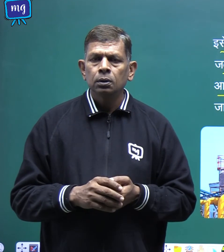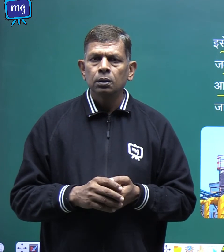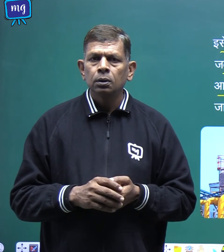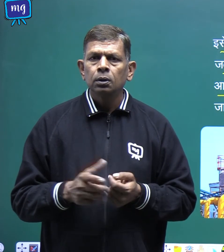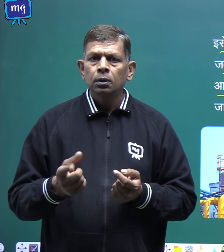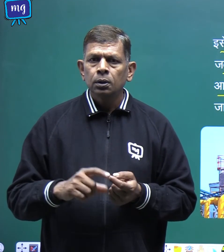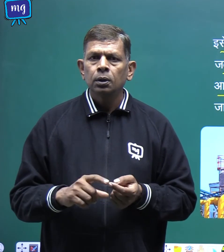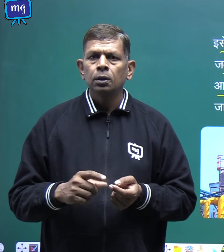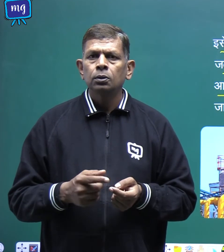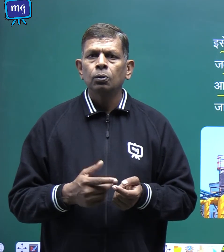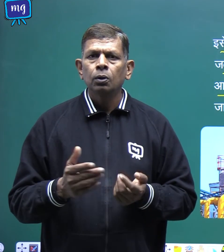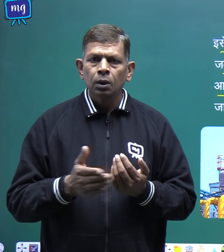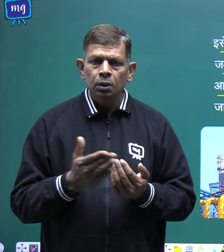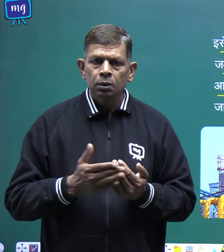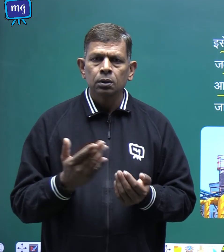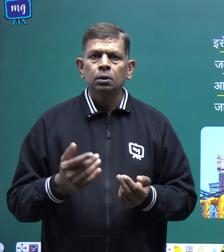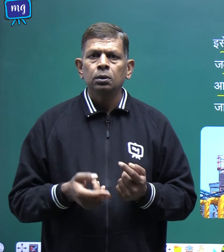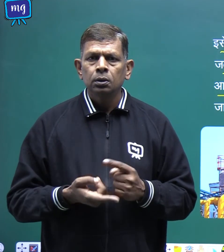कि इसको आसानी से